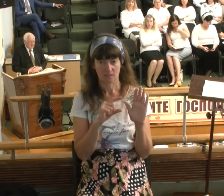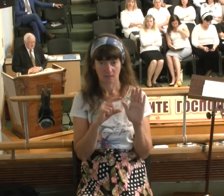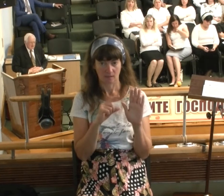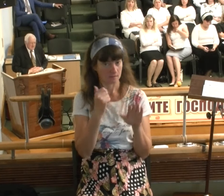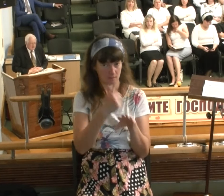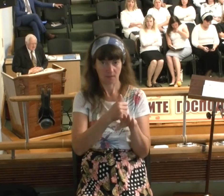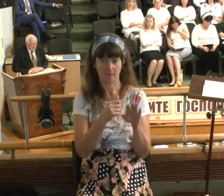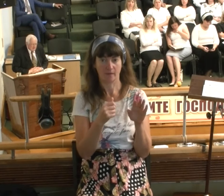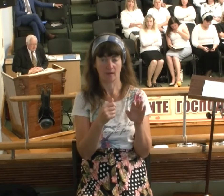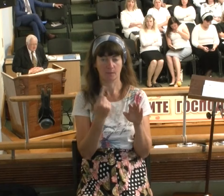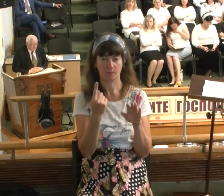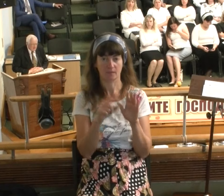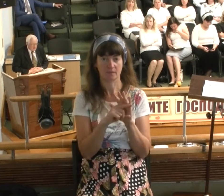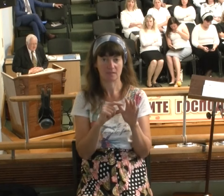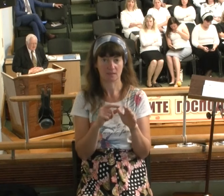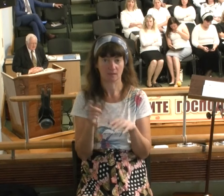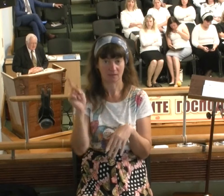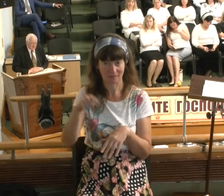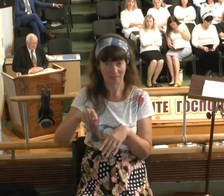что?